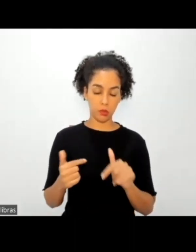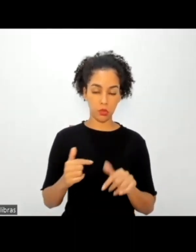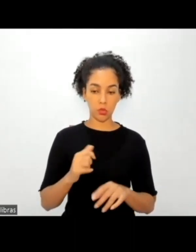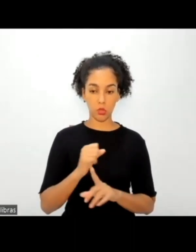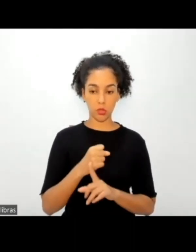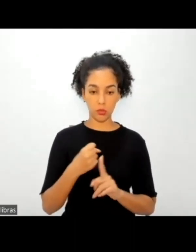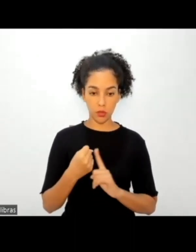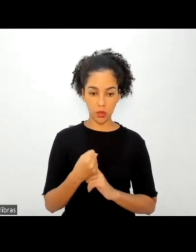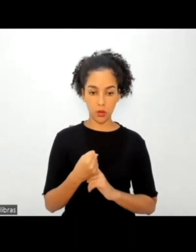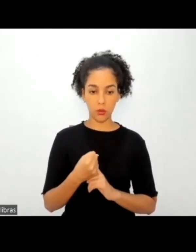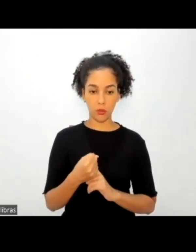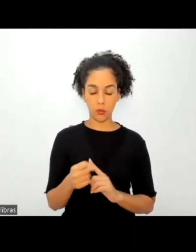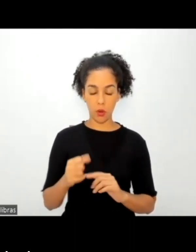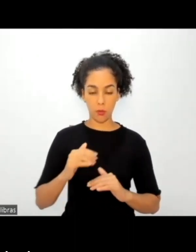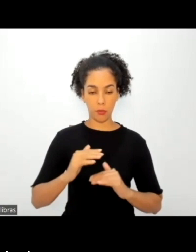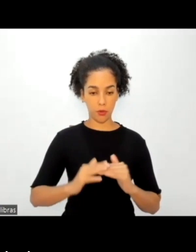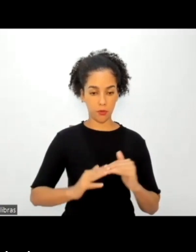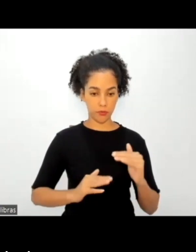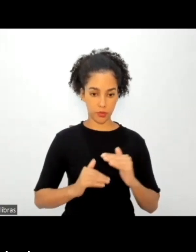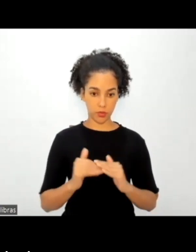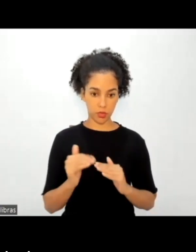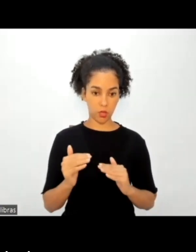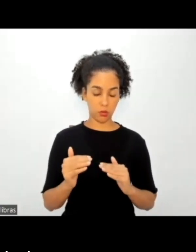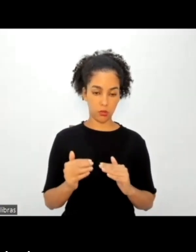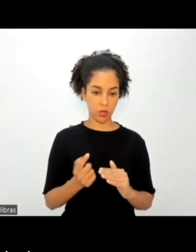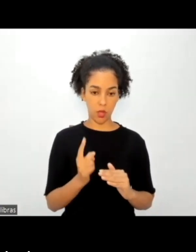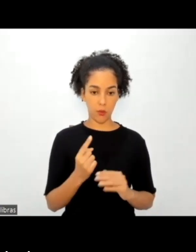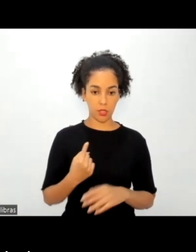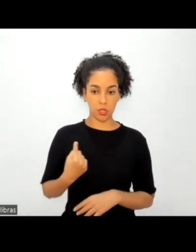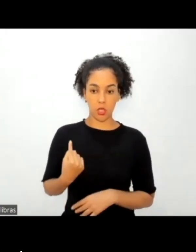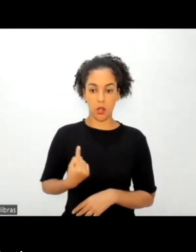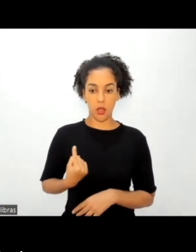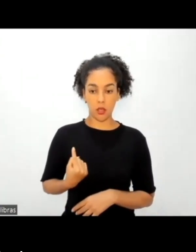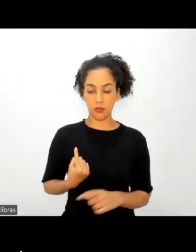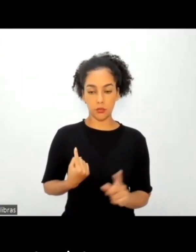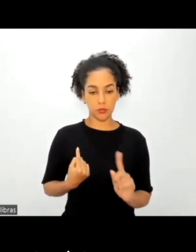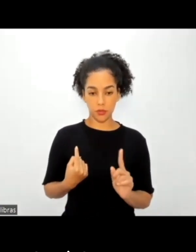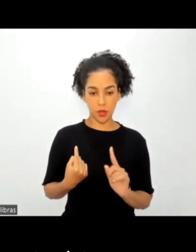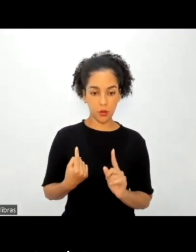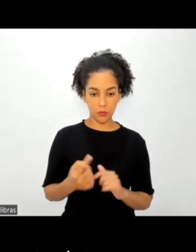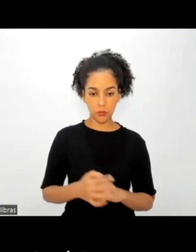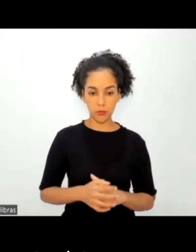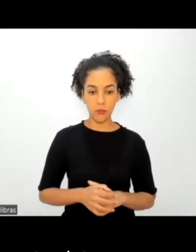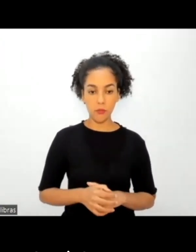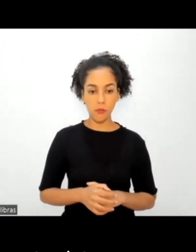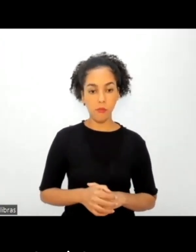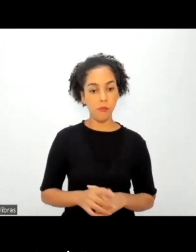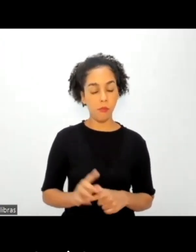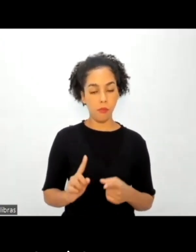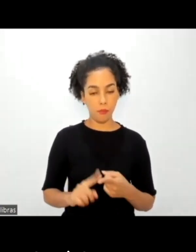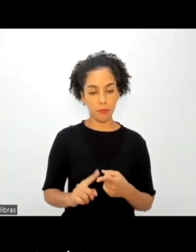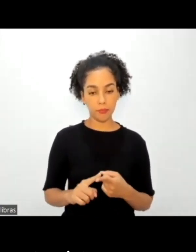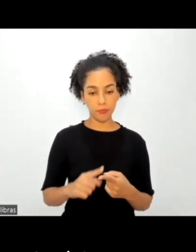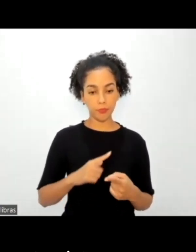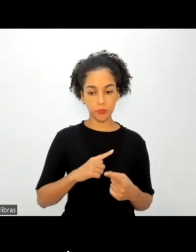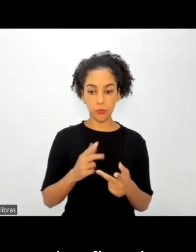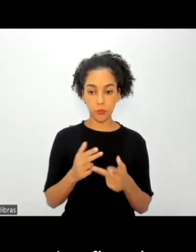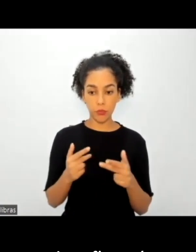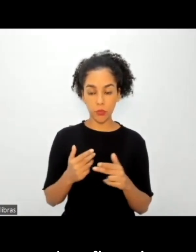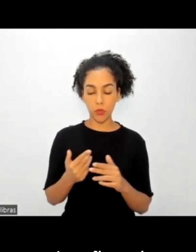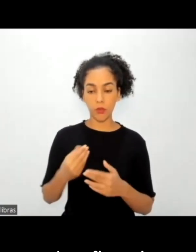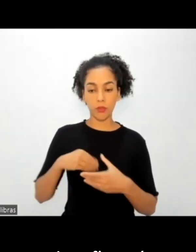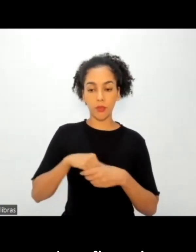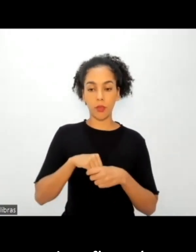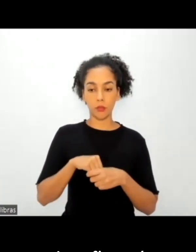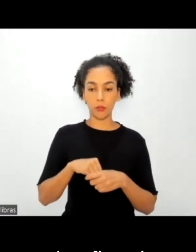né, é uma profissão, né, enfim, que não está isolado, né, não é uma ilha isolada da sociedade, também tem rebatimentos internos, né?